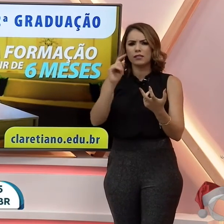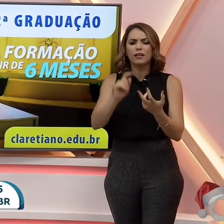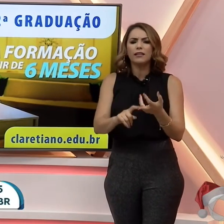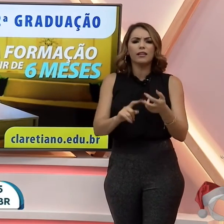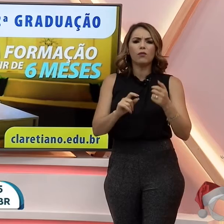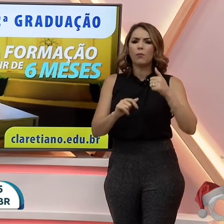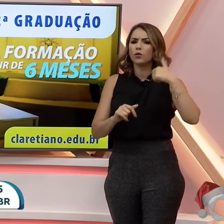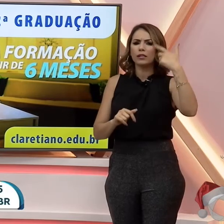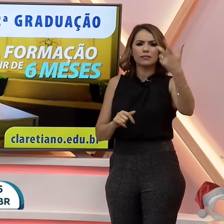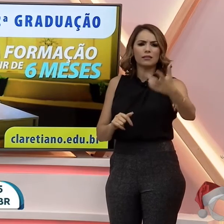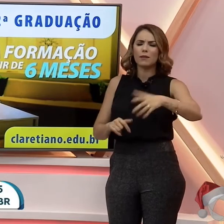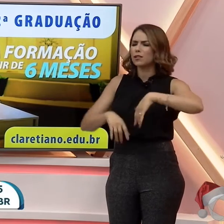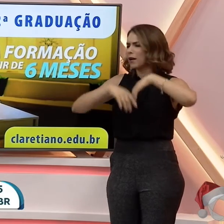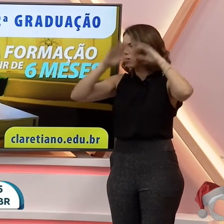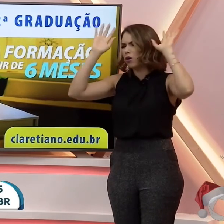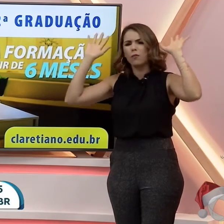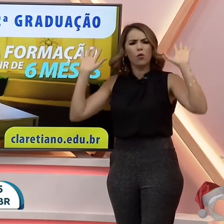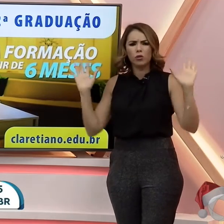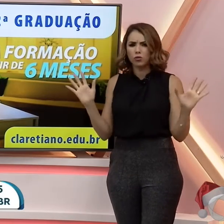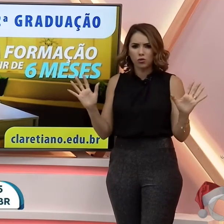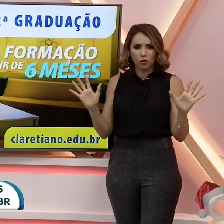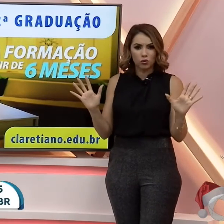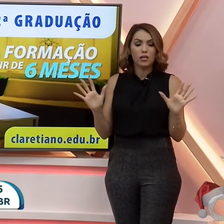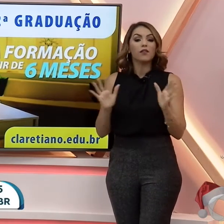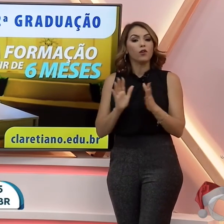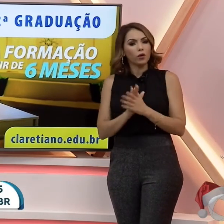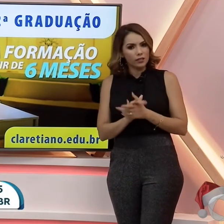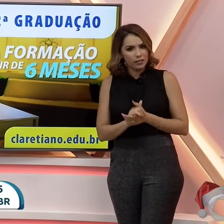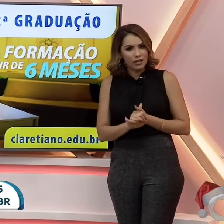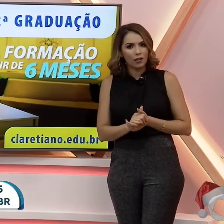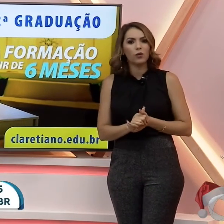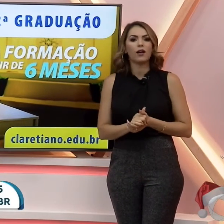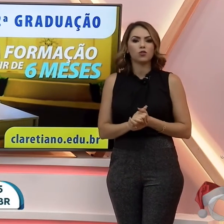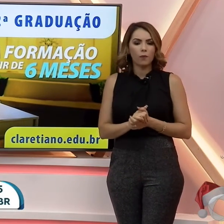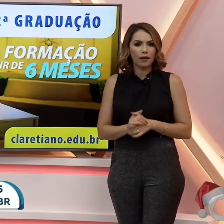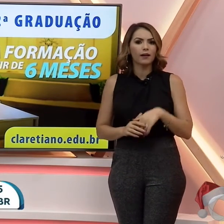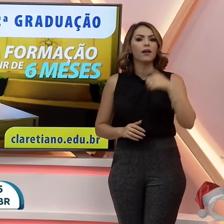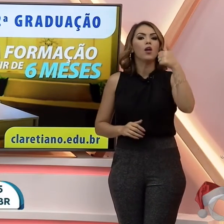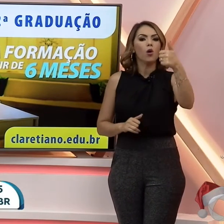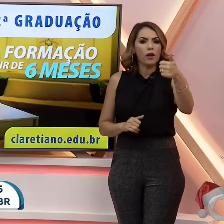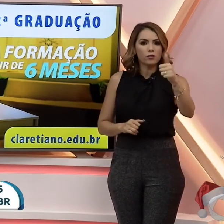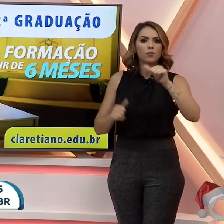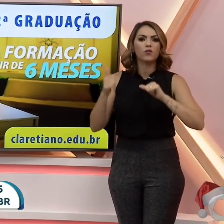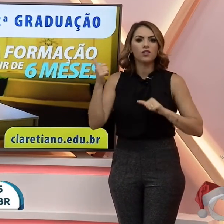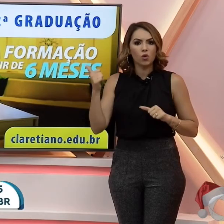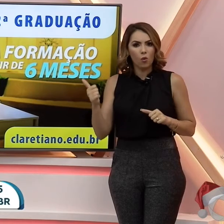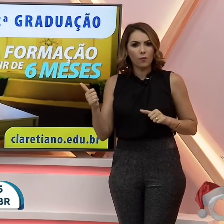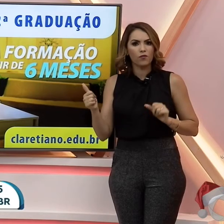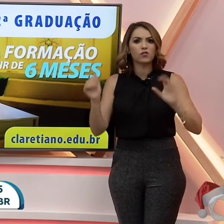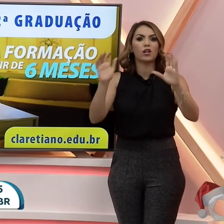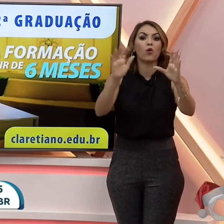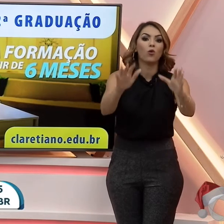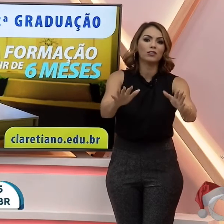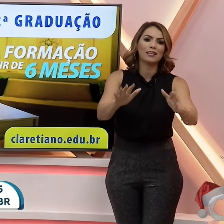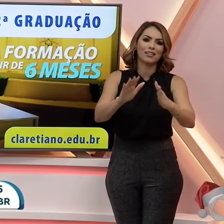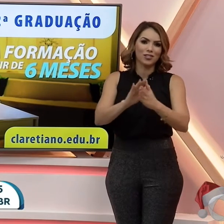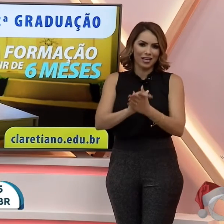física, tem língua portuguesa, tem matemática, olha, muitos outros. Ficou interessado? Achou bacana? Conhece um professor ou uma professora? Conta essa